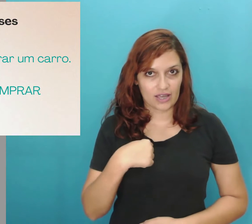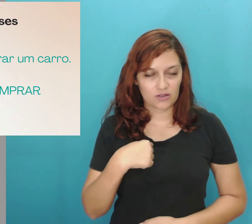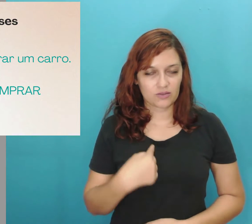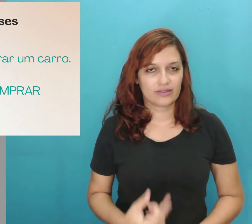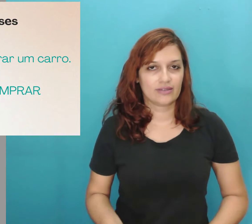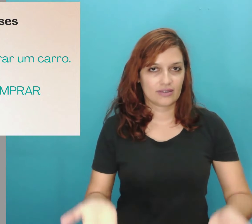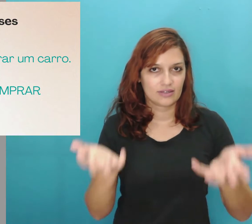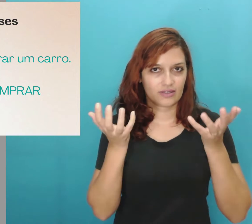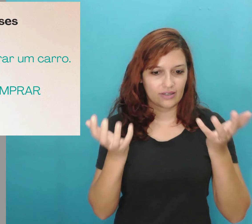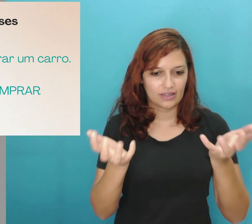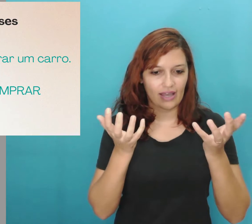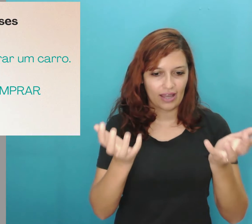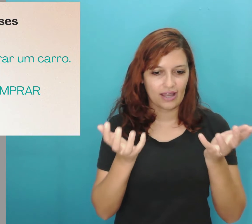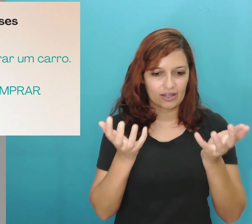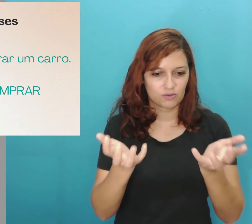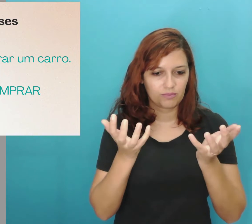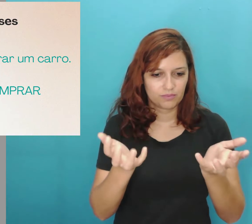Eu quero